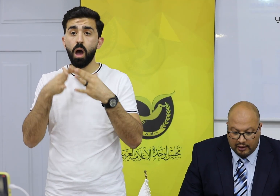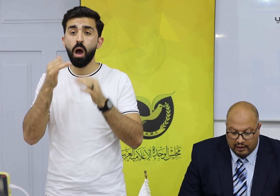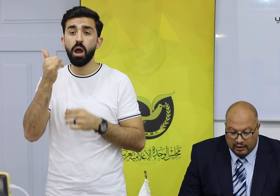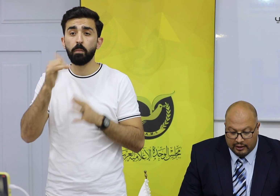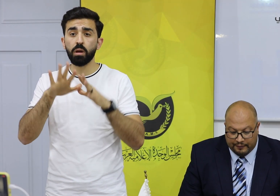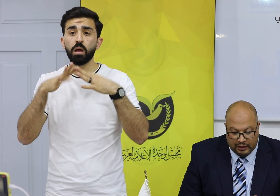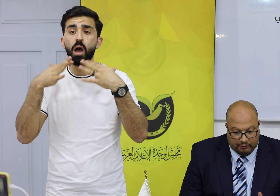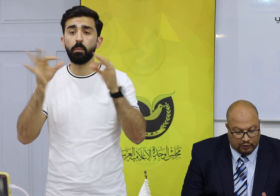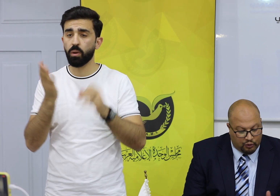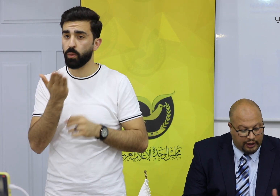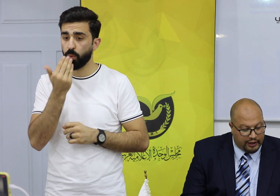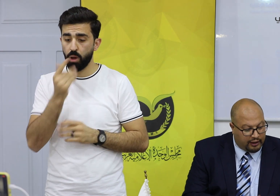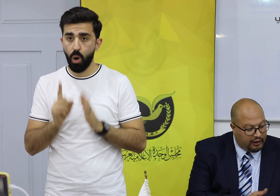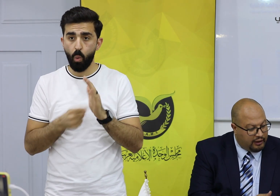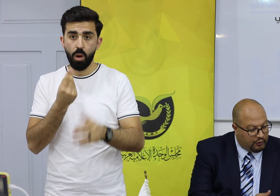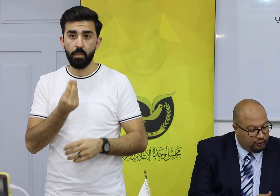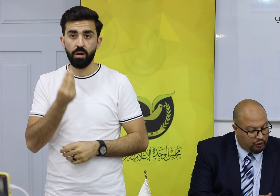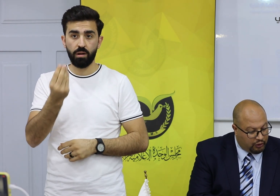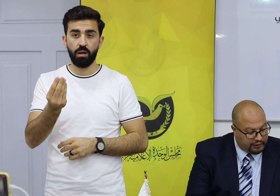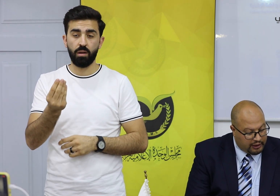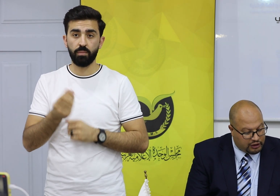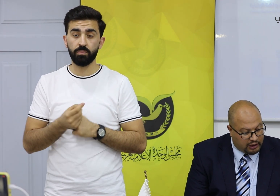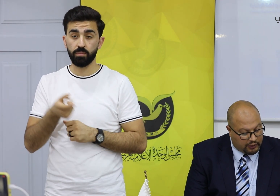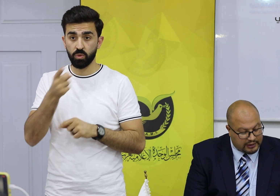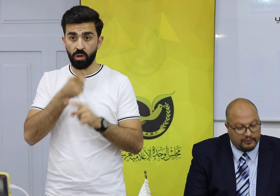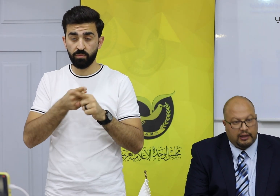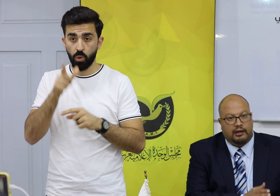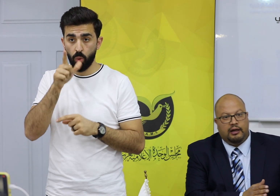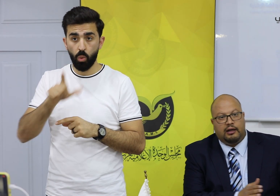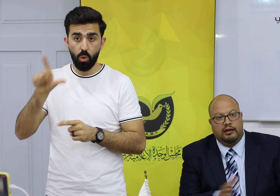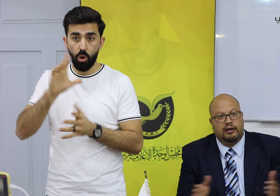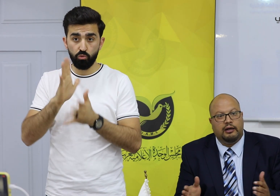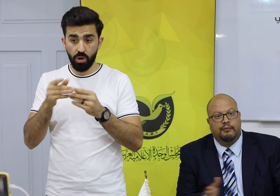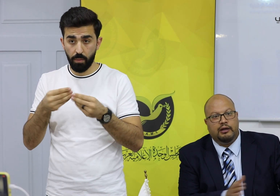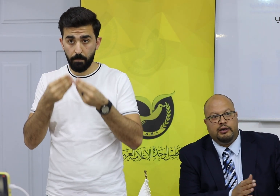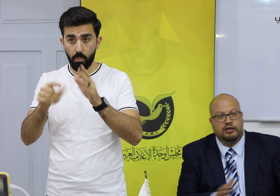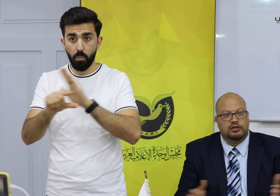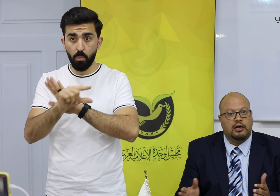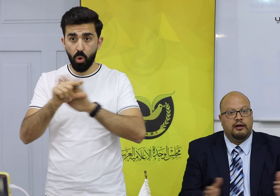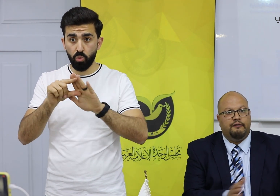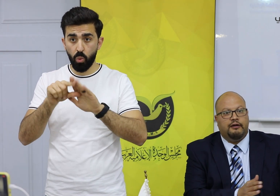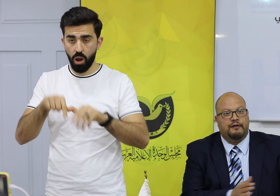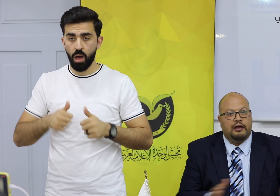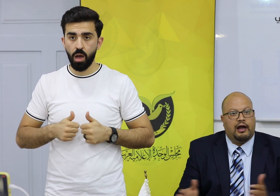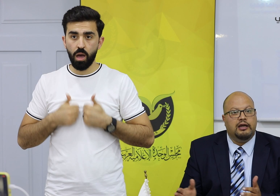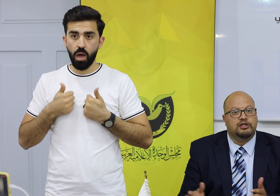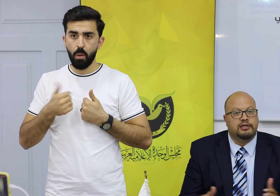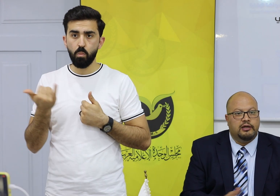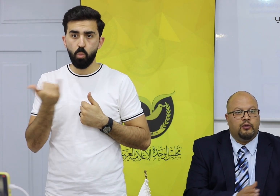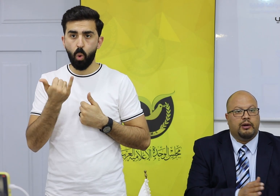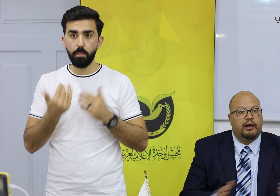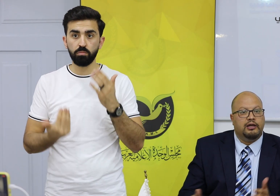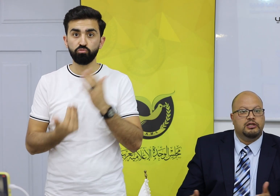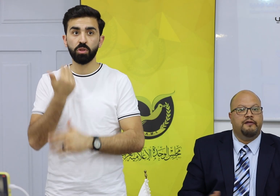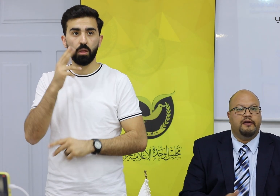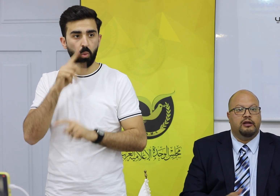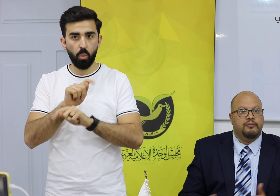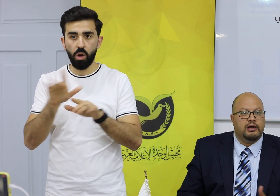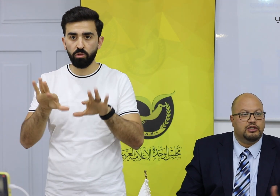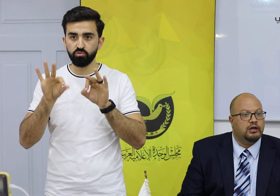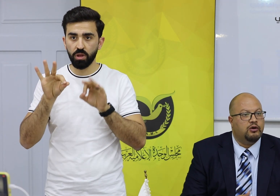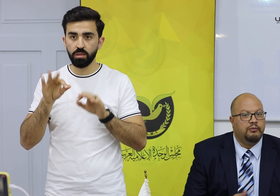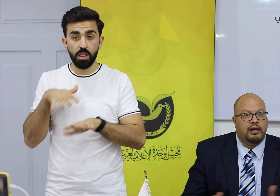العربي، بنكون احنا نقلنا موضوع لغه الاشاره واصبحنا الان عم نعيش في حاله جديده ومرحله جديده